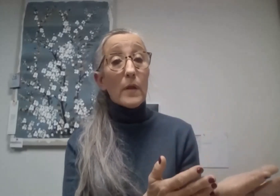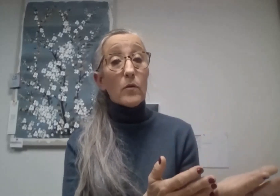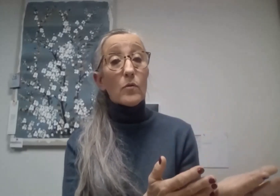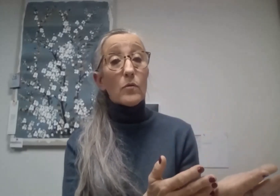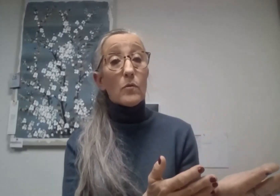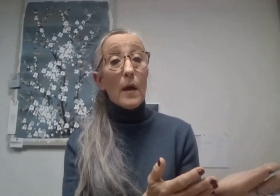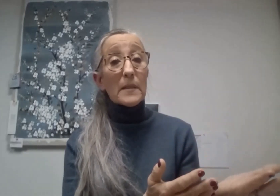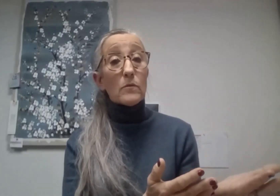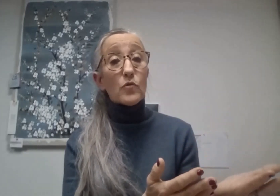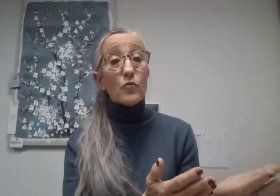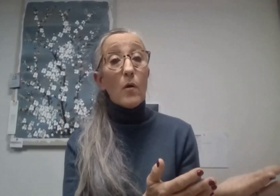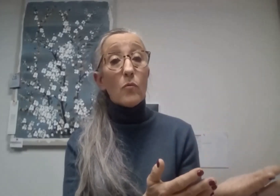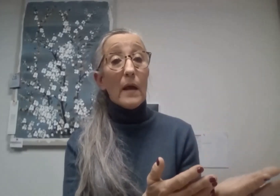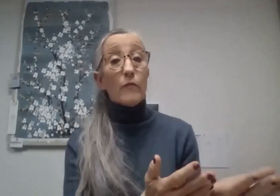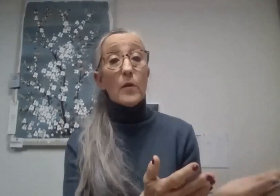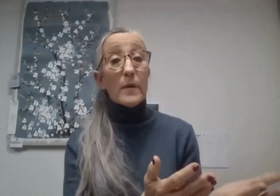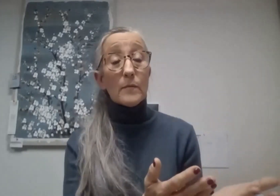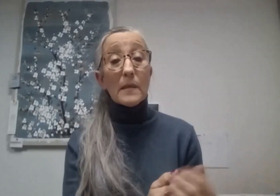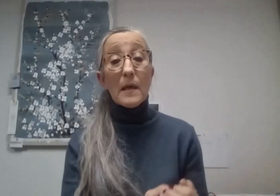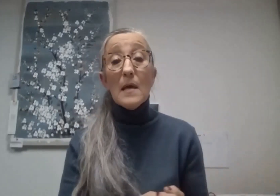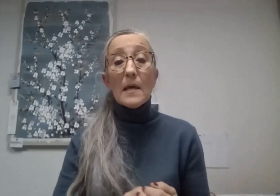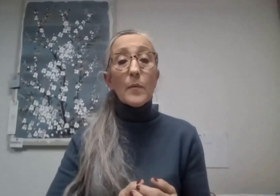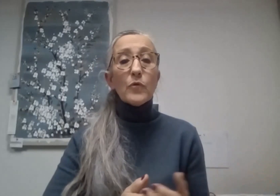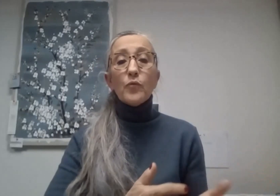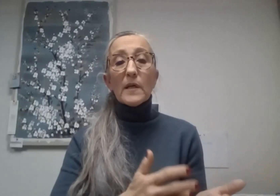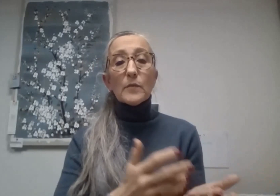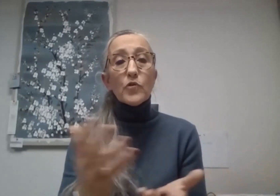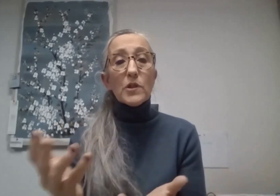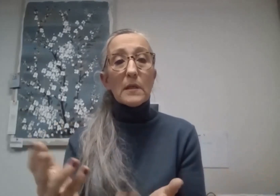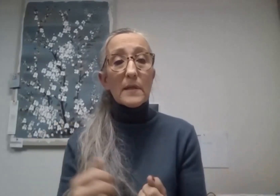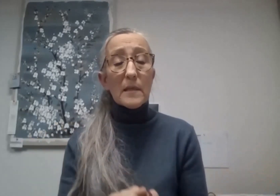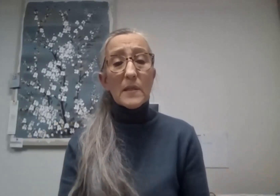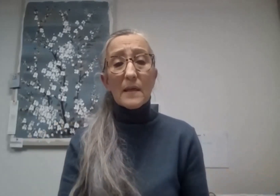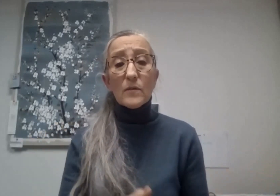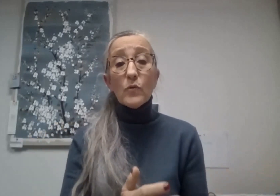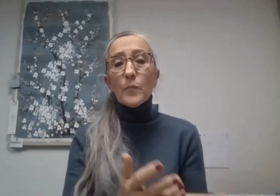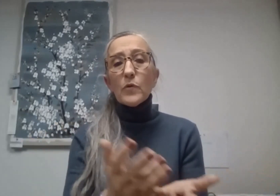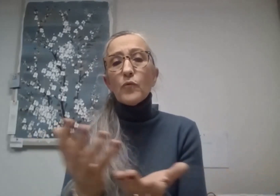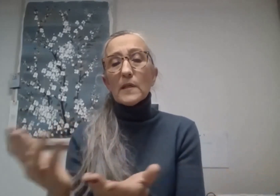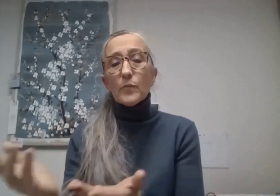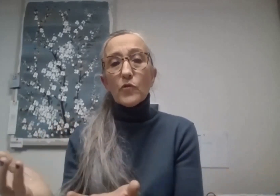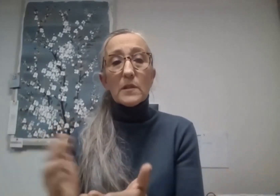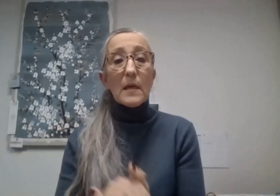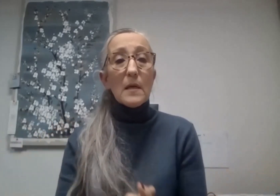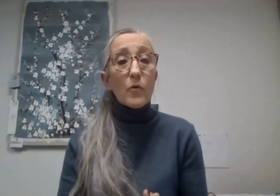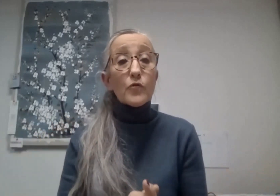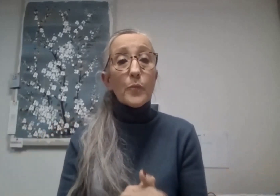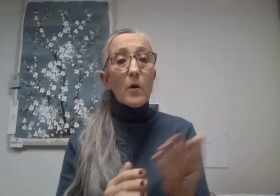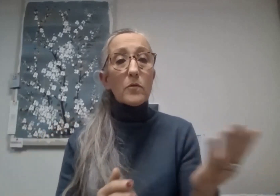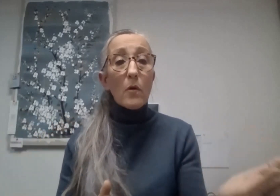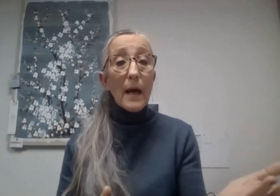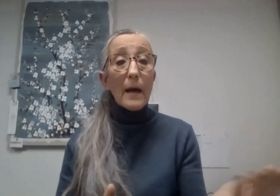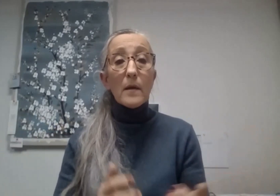quand on accueille un patient sourd, on n'arrive pas à lui expliquer. Et puis, on pourrait se projeter dans les administrations, et puis on pourrait se projeter dans